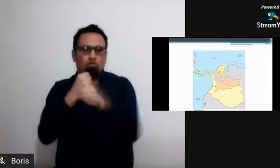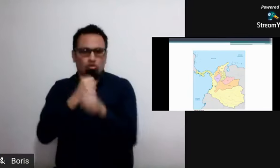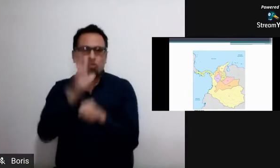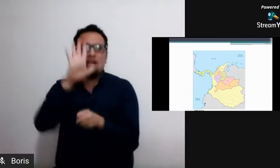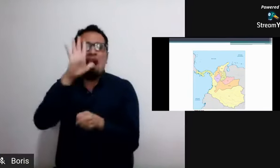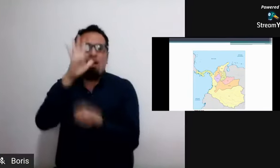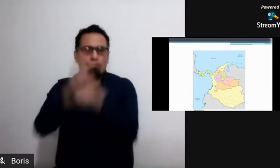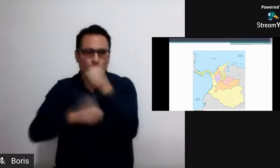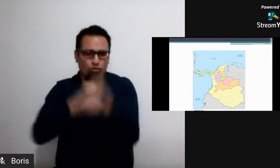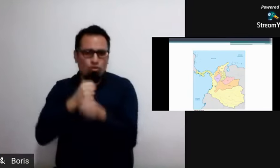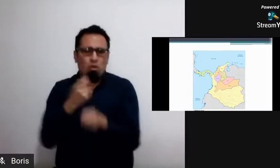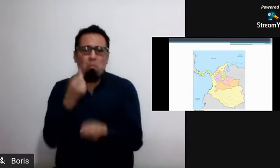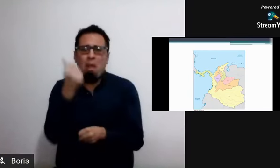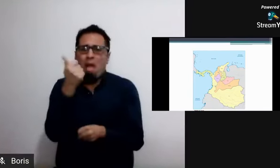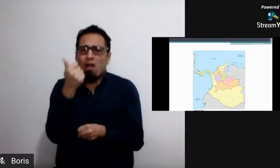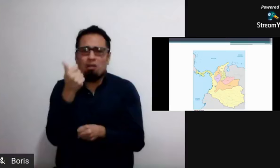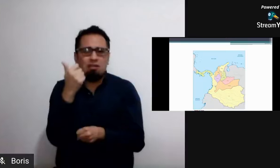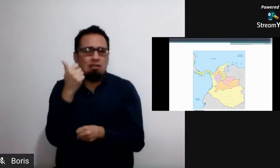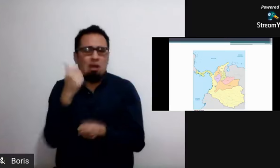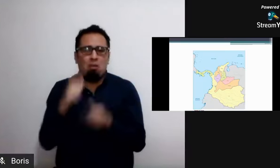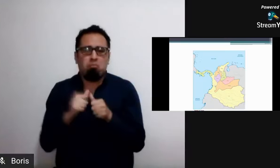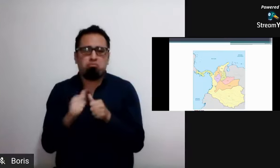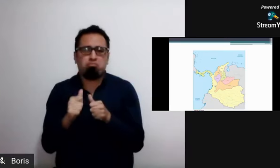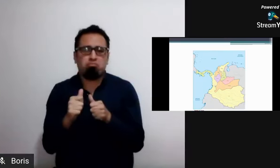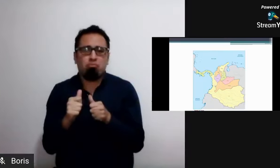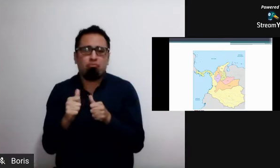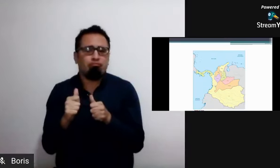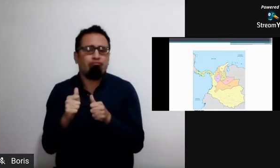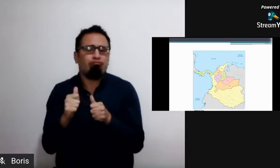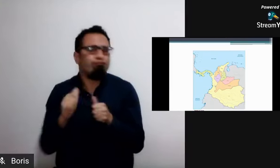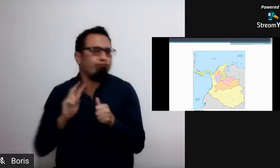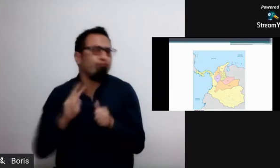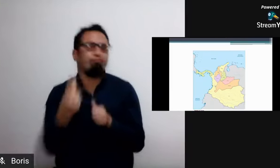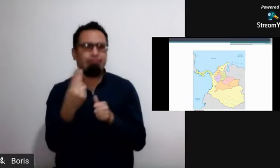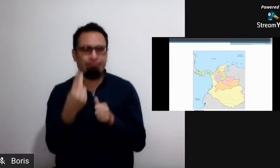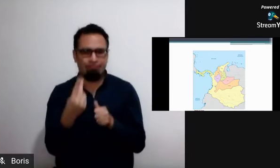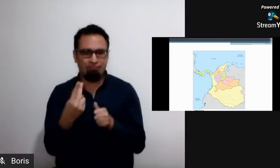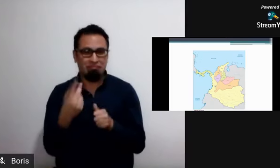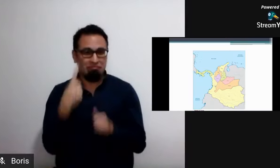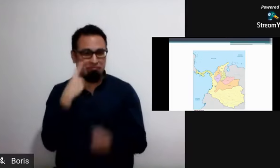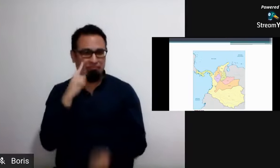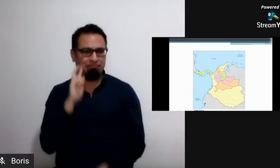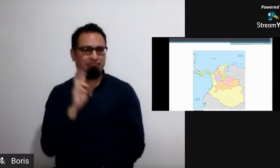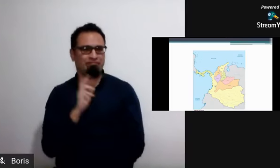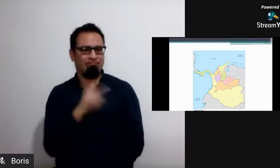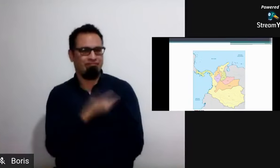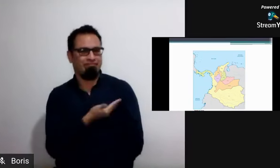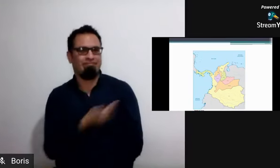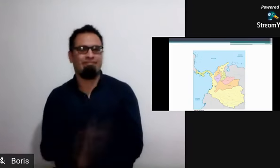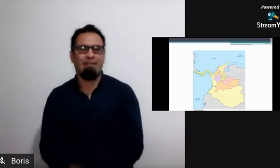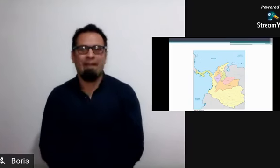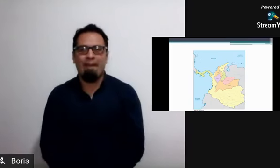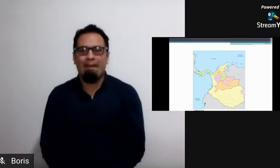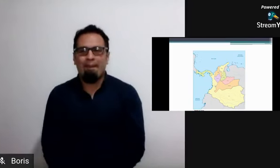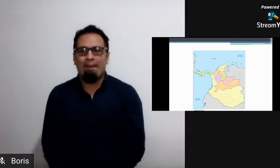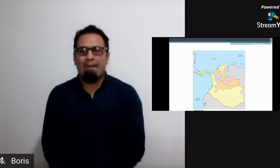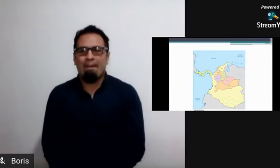lo tal, cada territorio federado tenía su propia autonomía. Esto duró muy poco